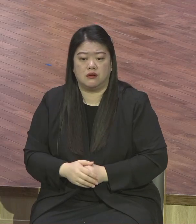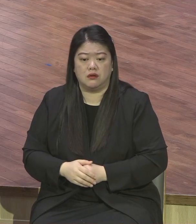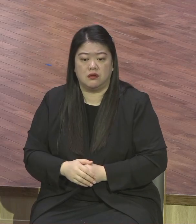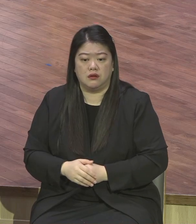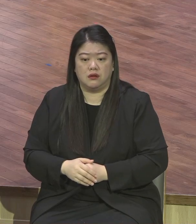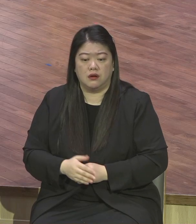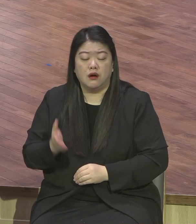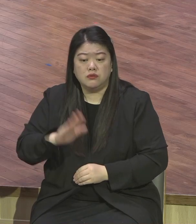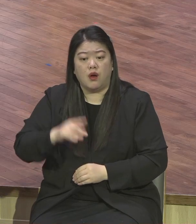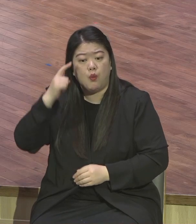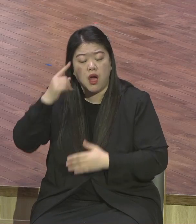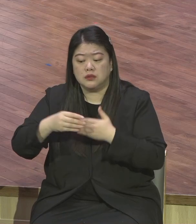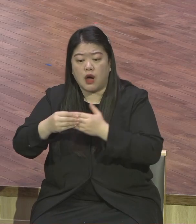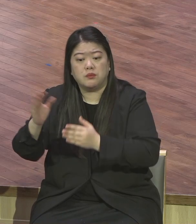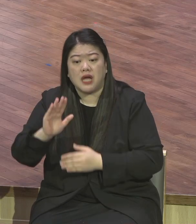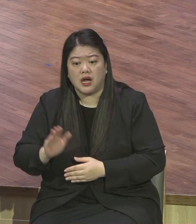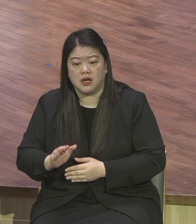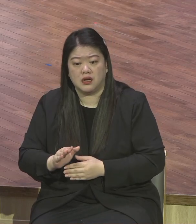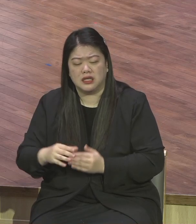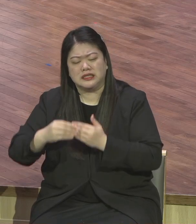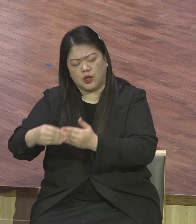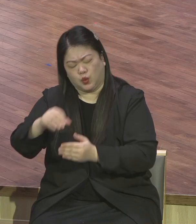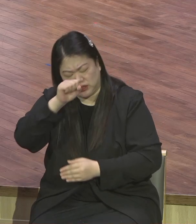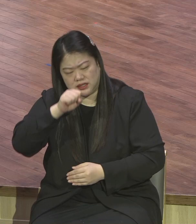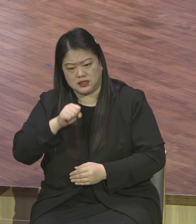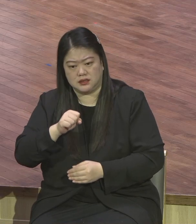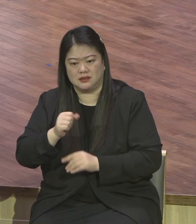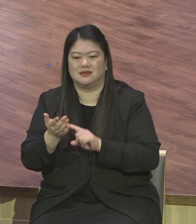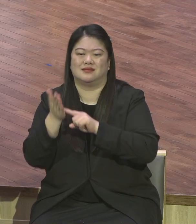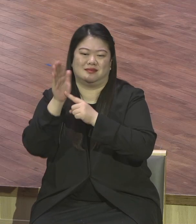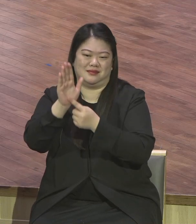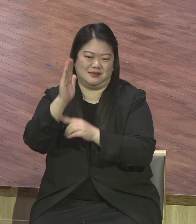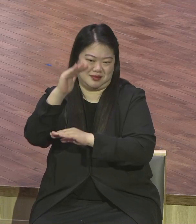이것이 제대로 된 성경적 신앙생활이다.